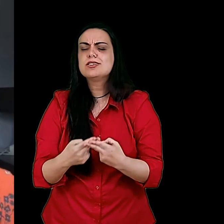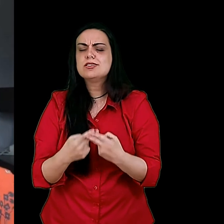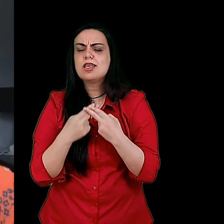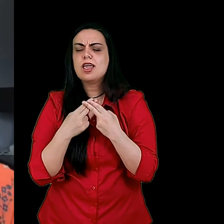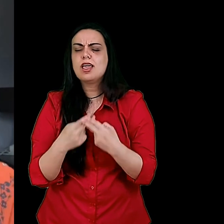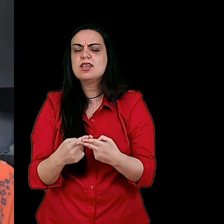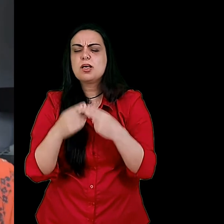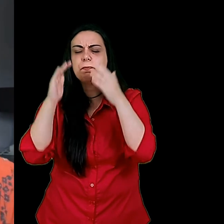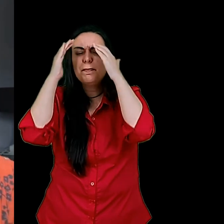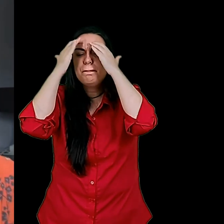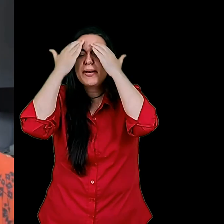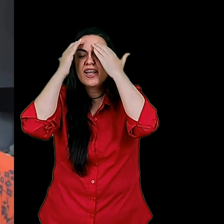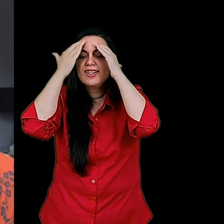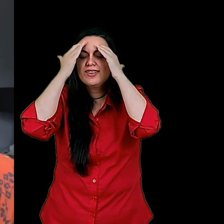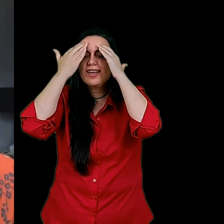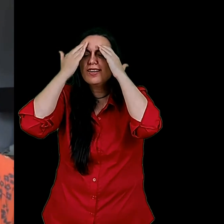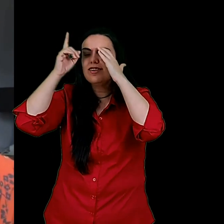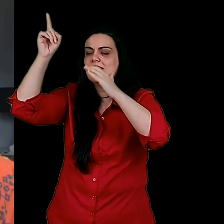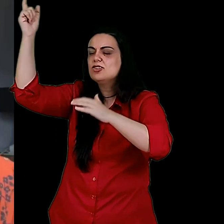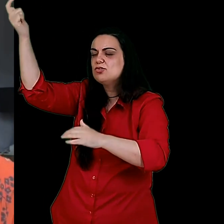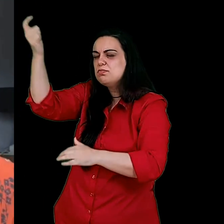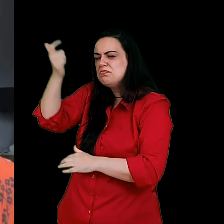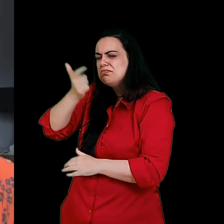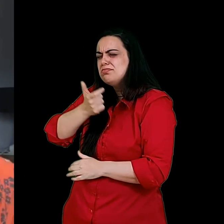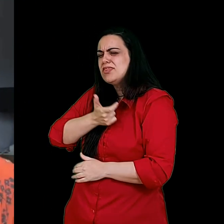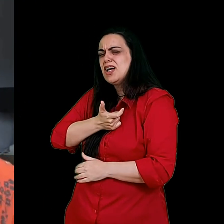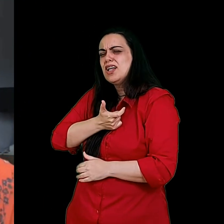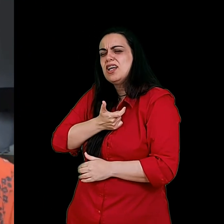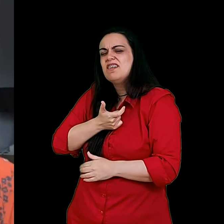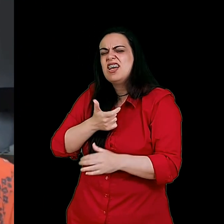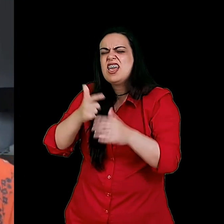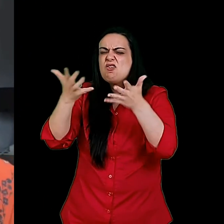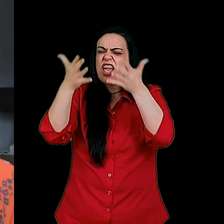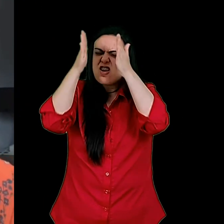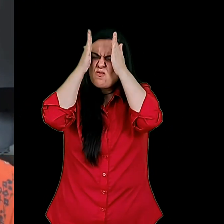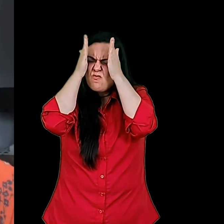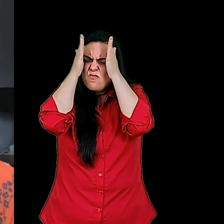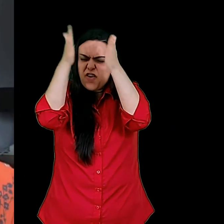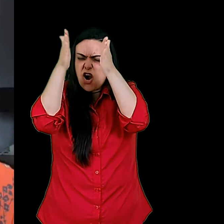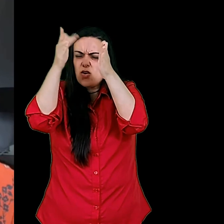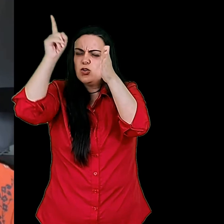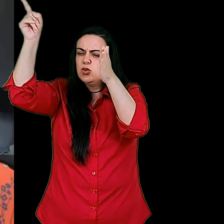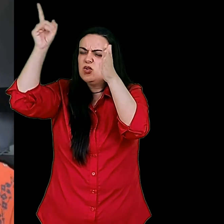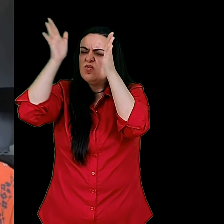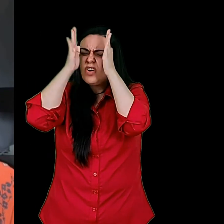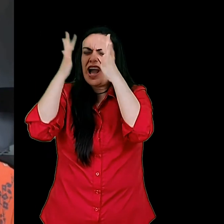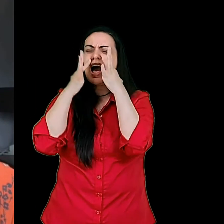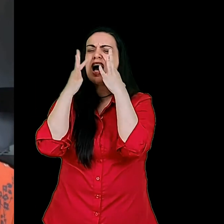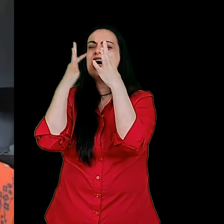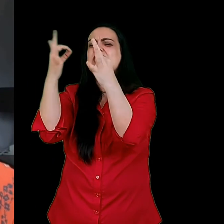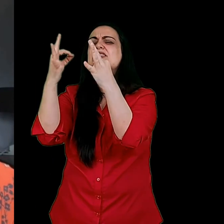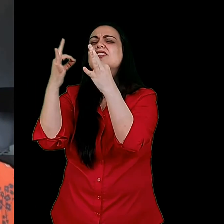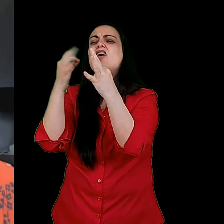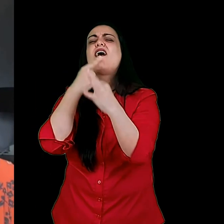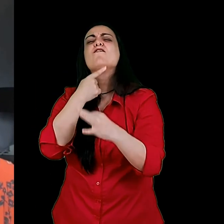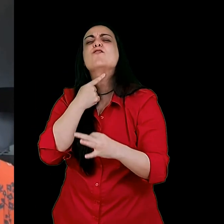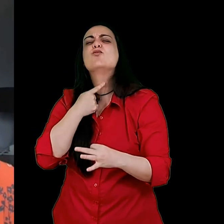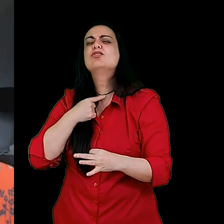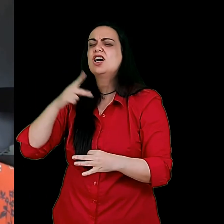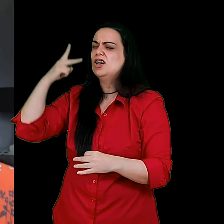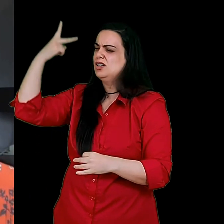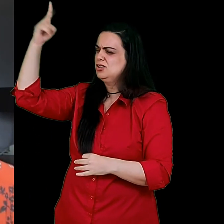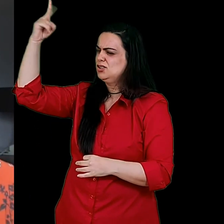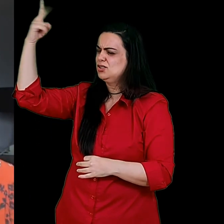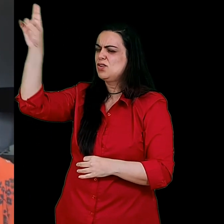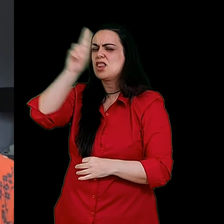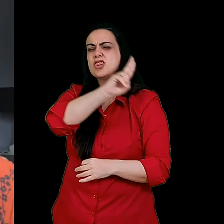tua voz. Cativa a minha mente no centro da tua vontade e do teu querer. Em